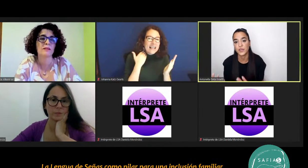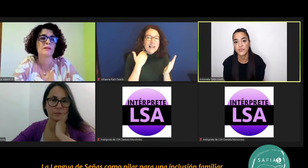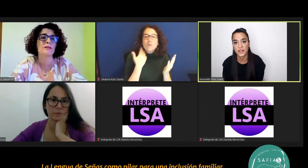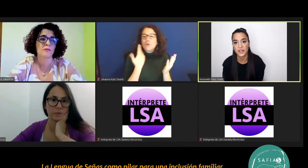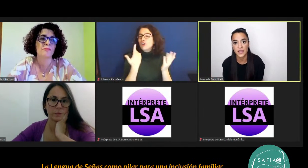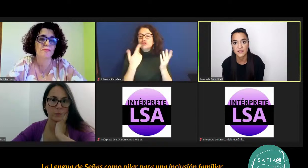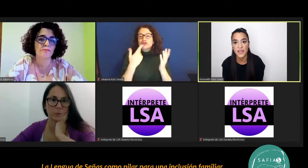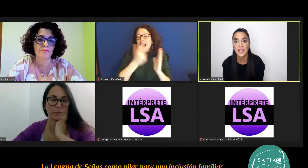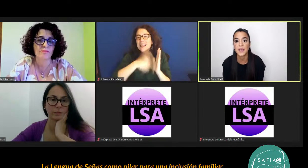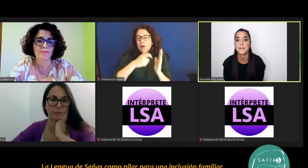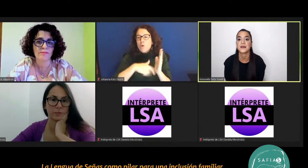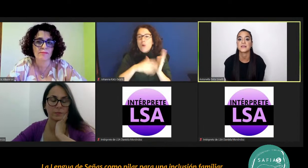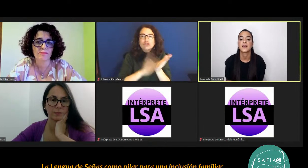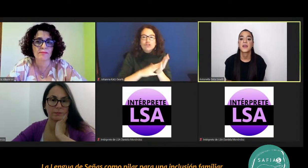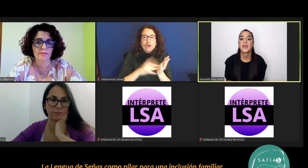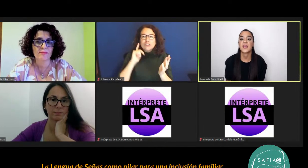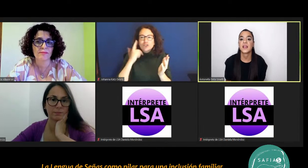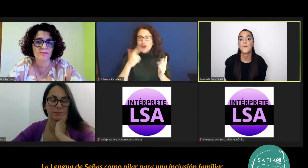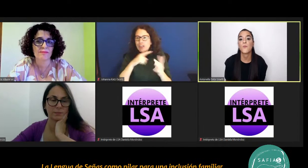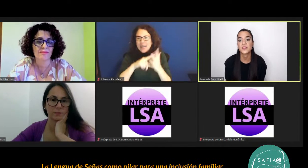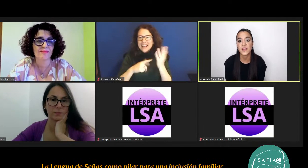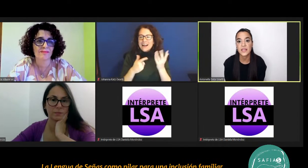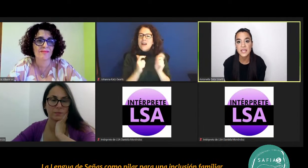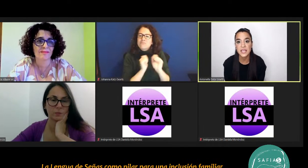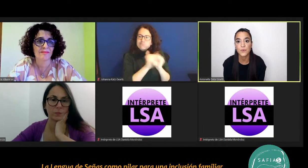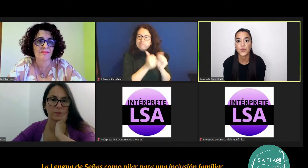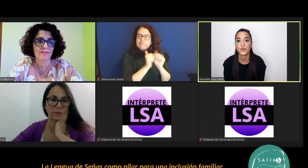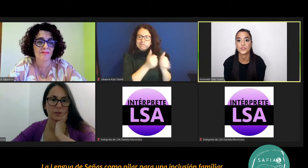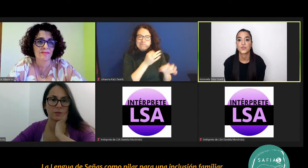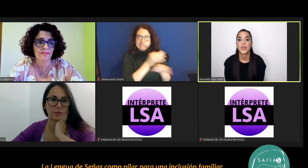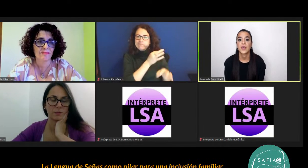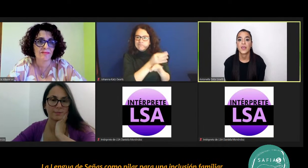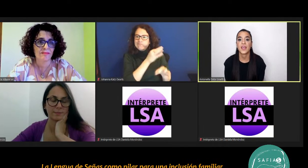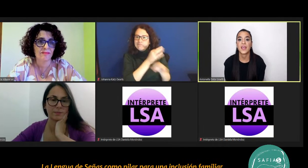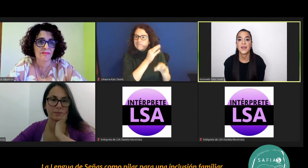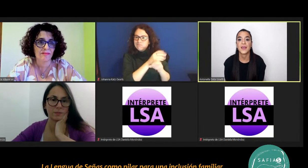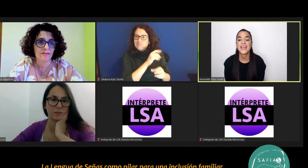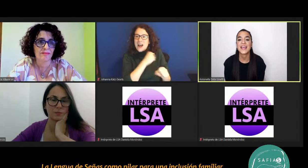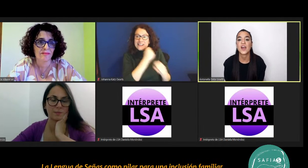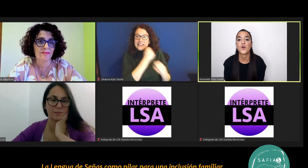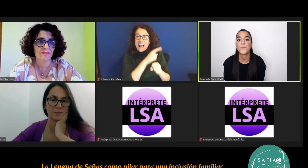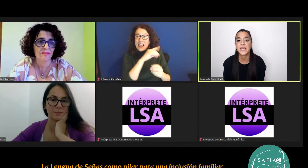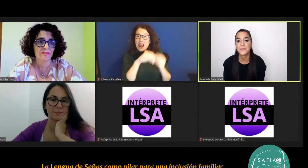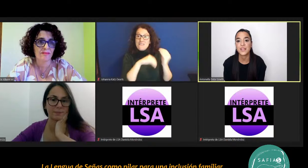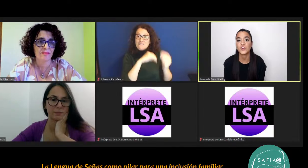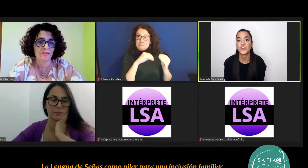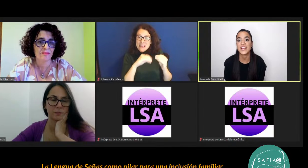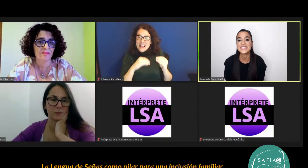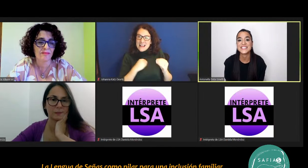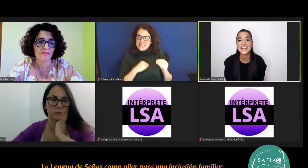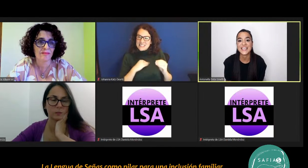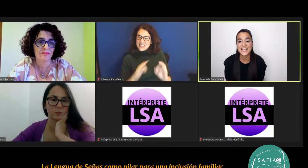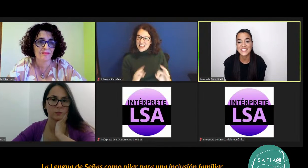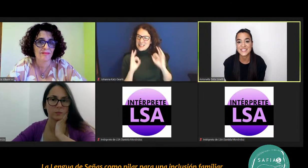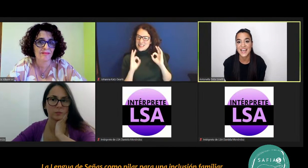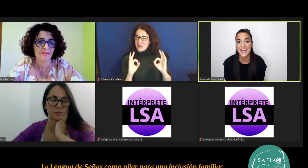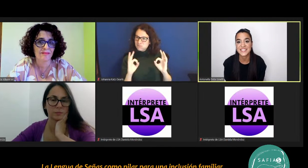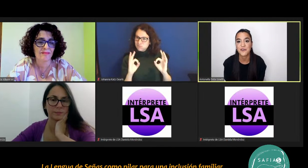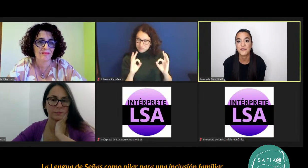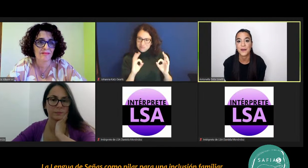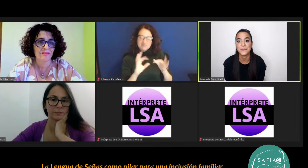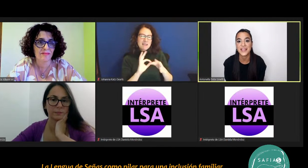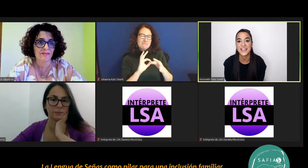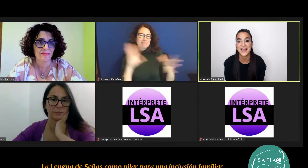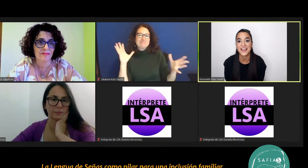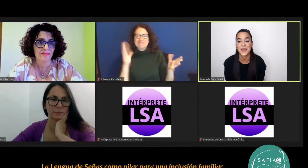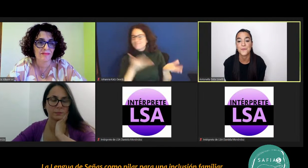hablando de diferentes temas, les muestran libros, el acompañamiento y la enseñanza a